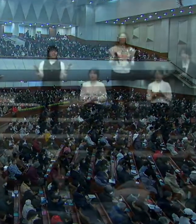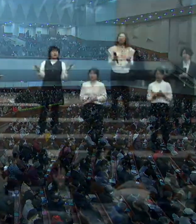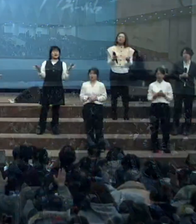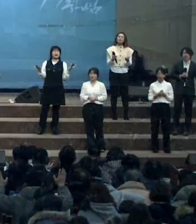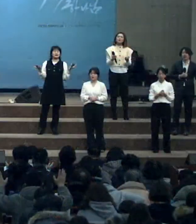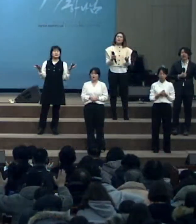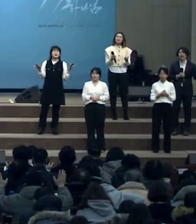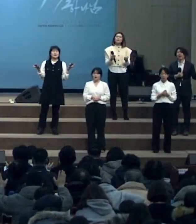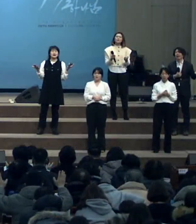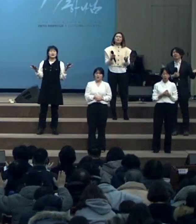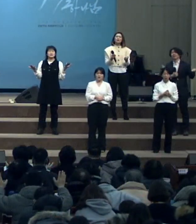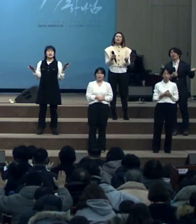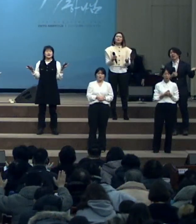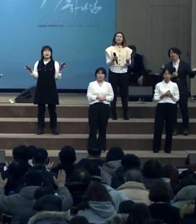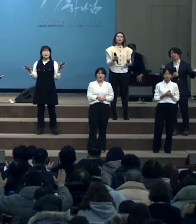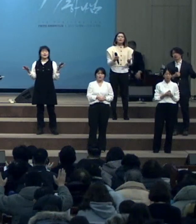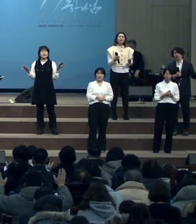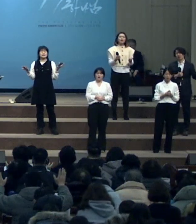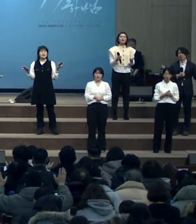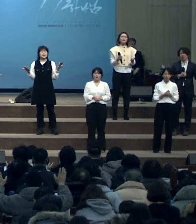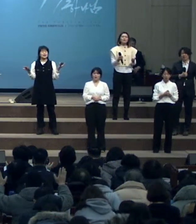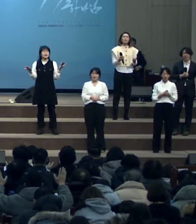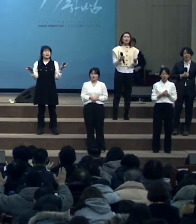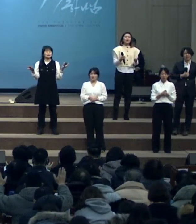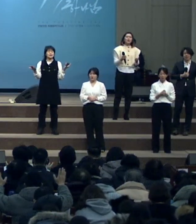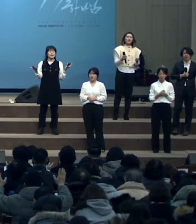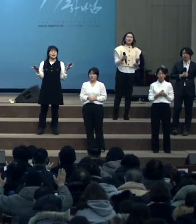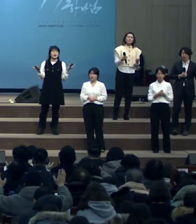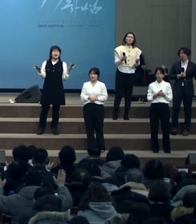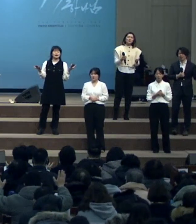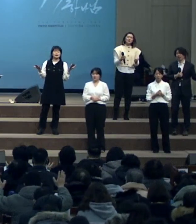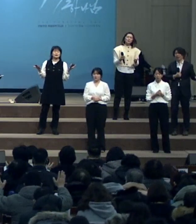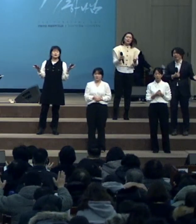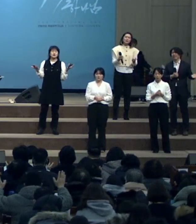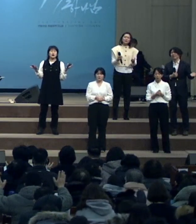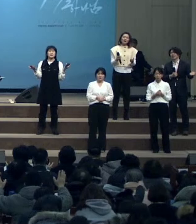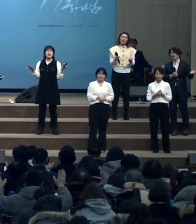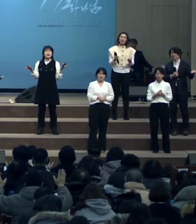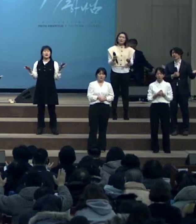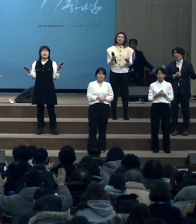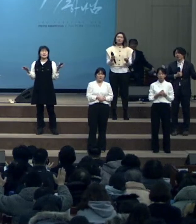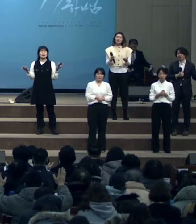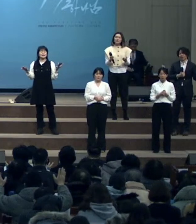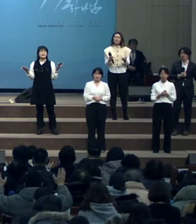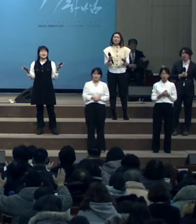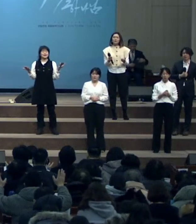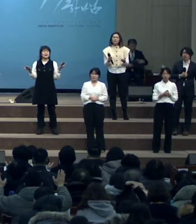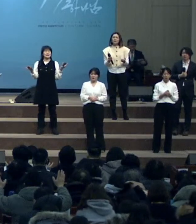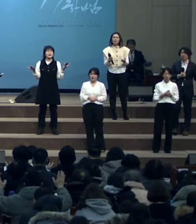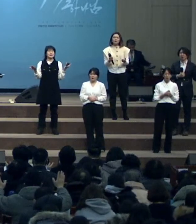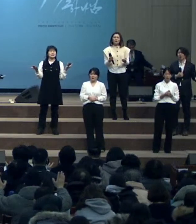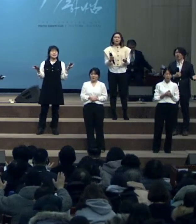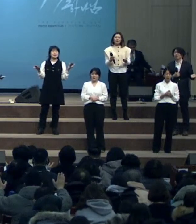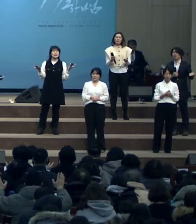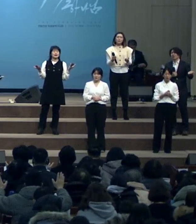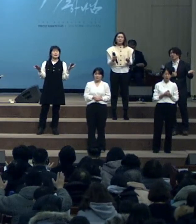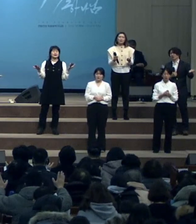같은 은혜가 오늘 이 자리에 모든 성령 가운데에 주여 충만히 부어질 수 있도록